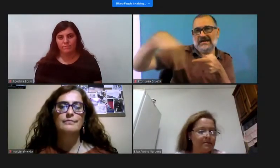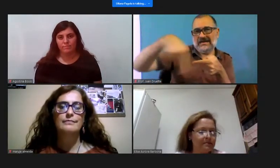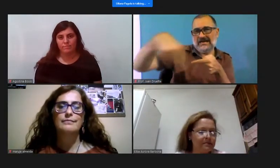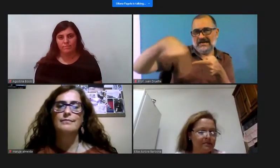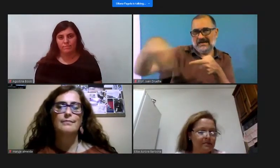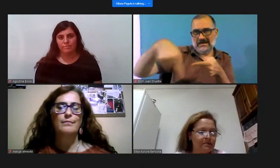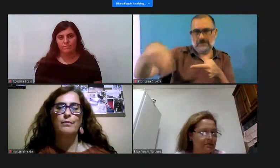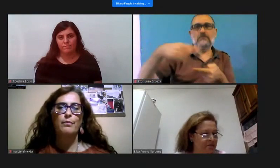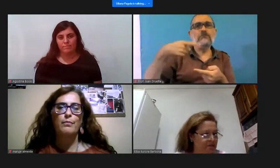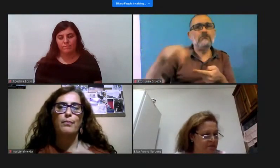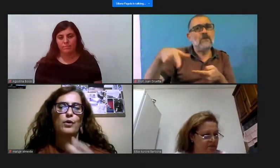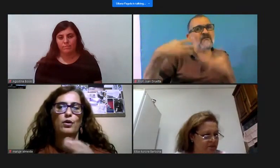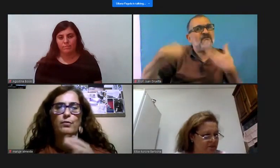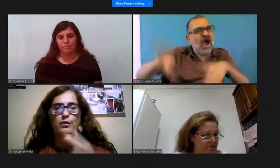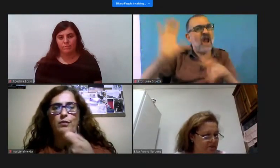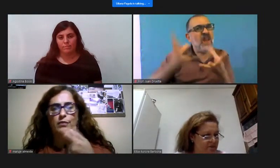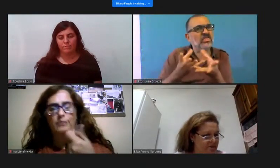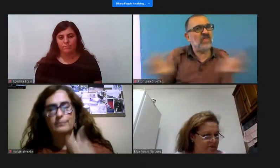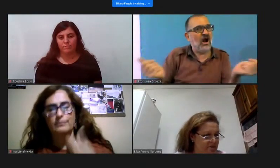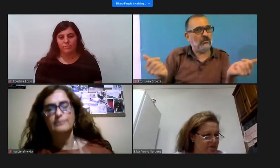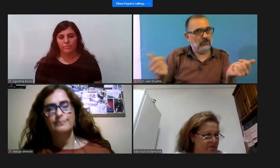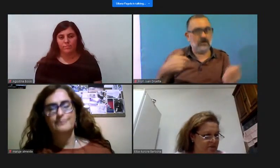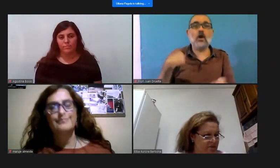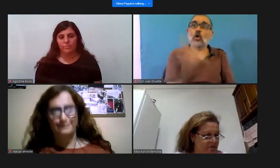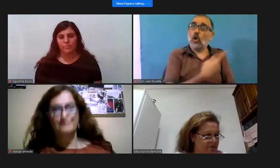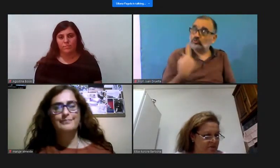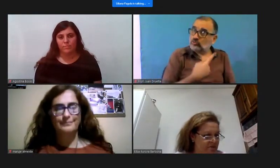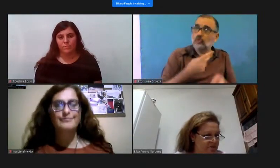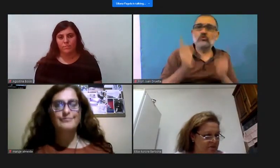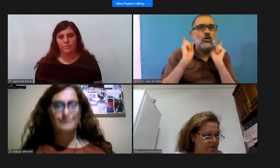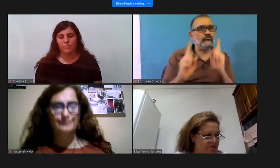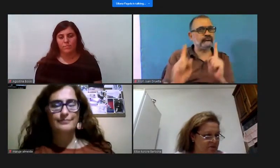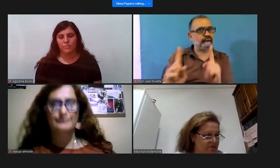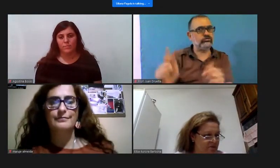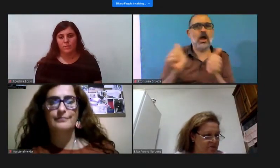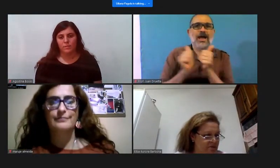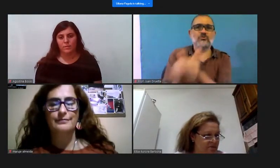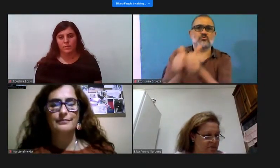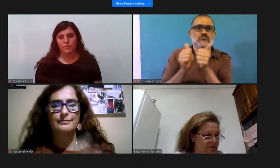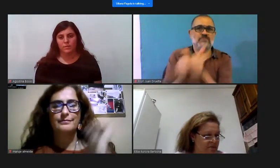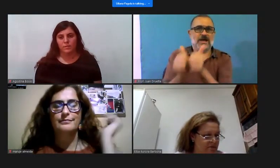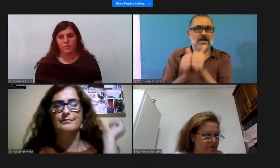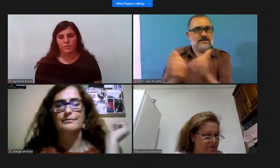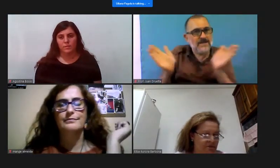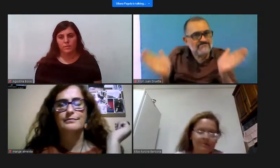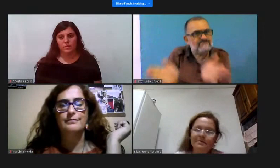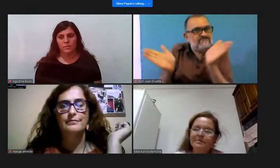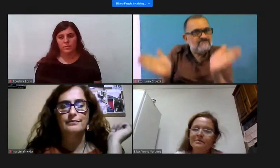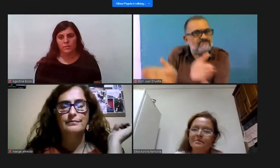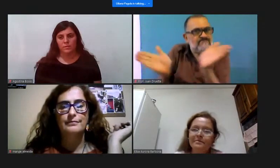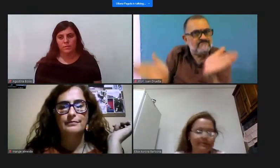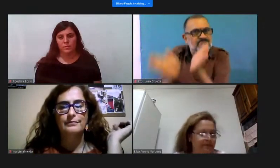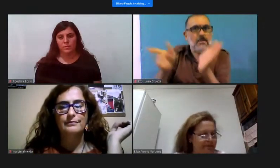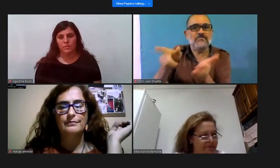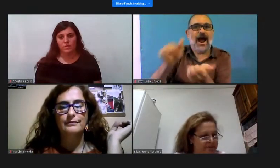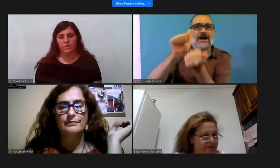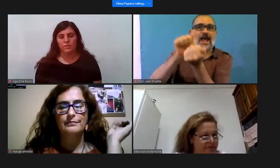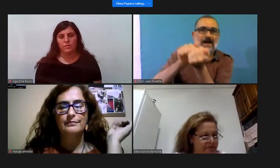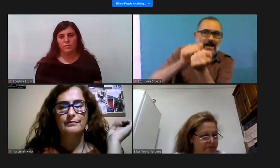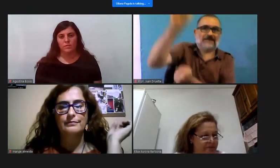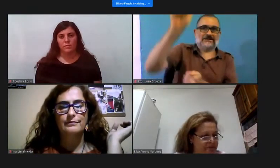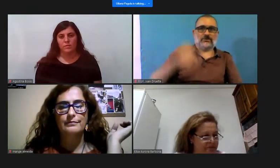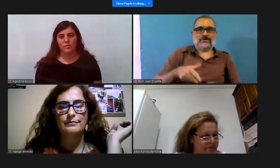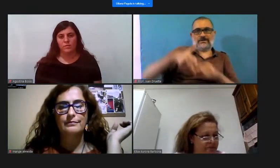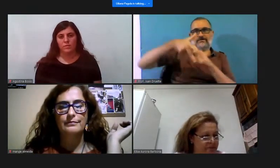que deben algunas materias, pero bueno, próximamente ya se van a graduar, y nosotros todavía seguimos acompañando